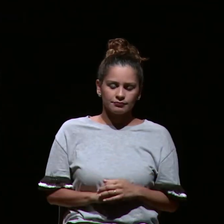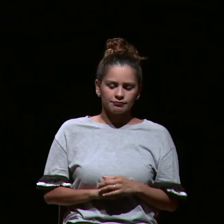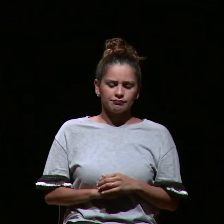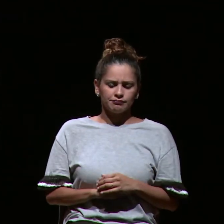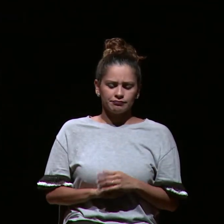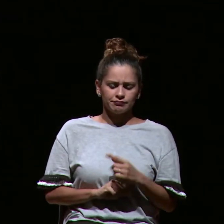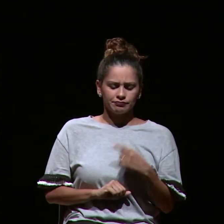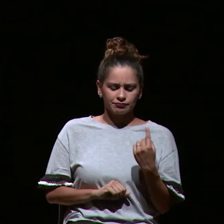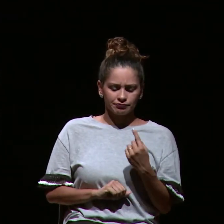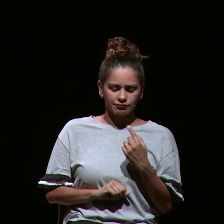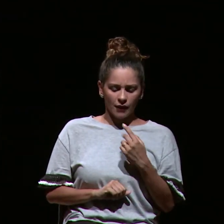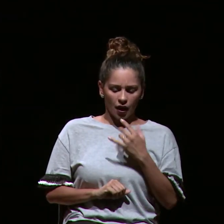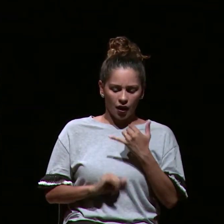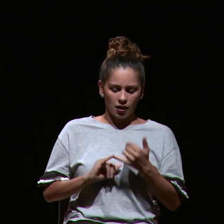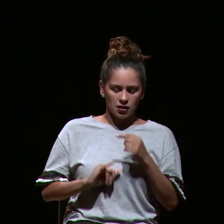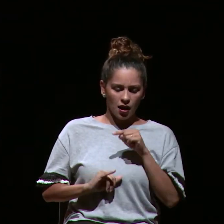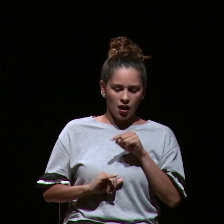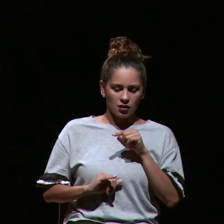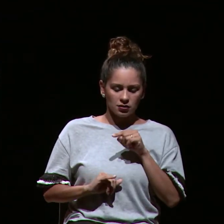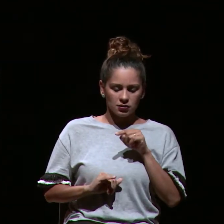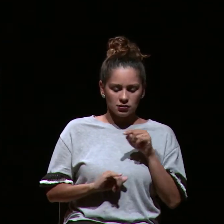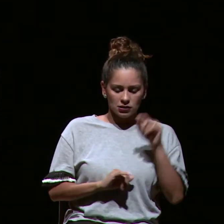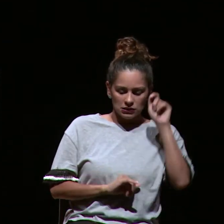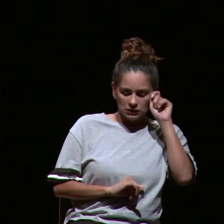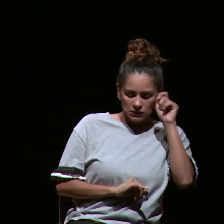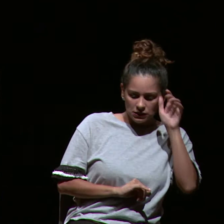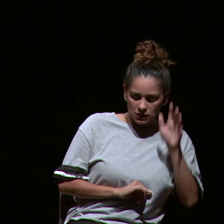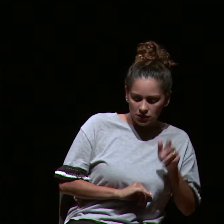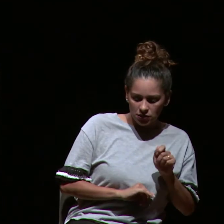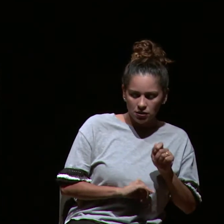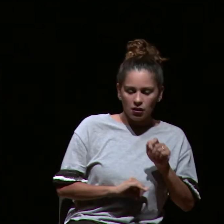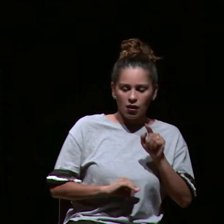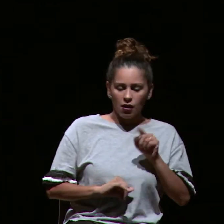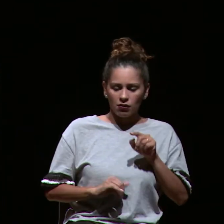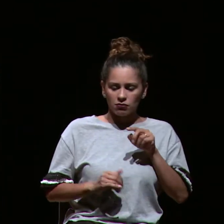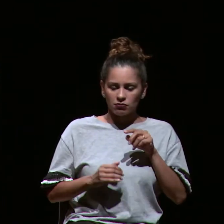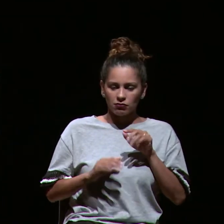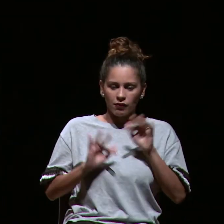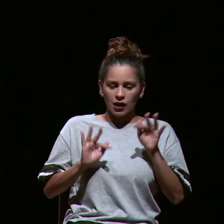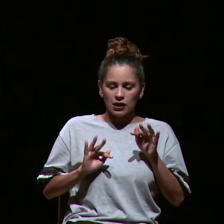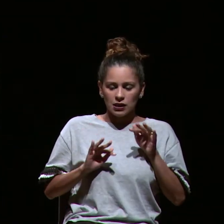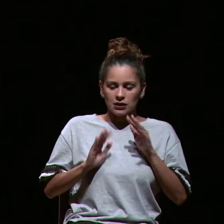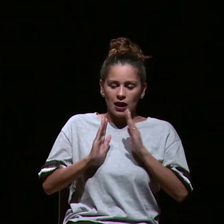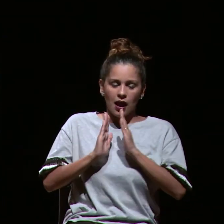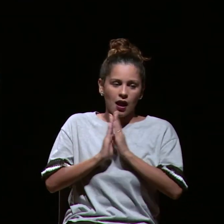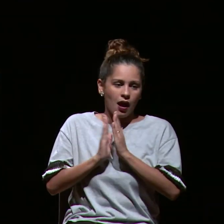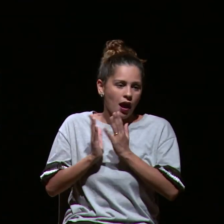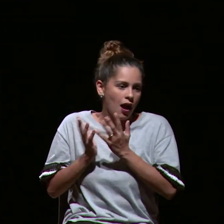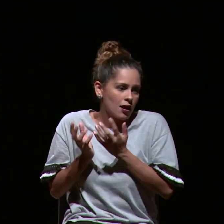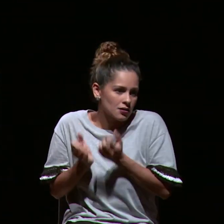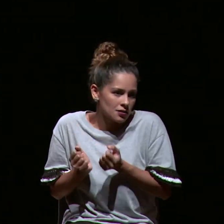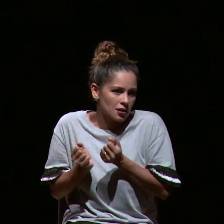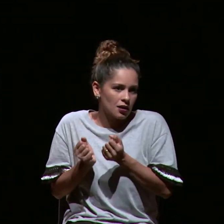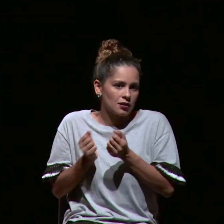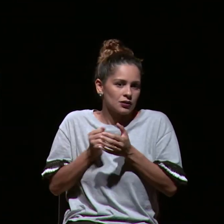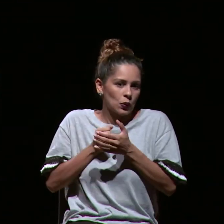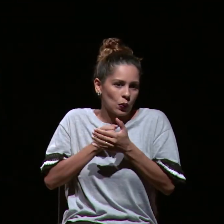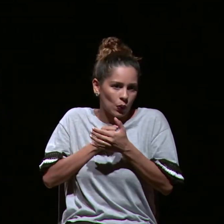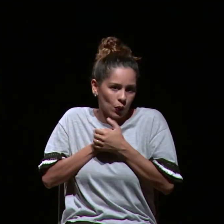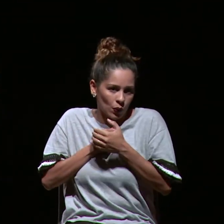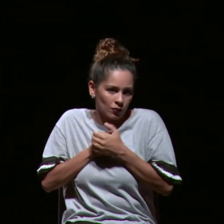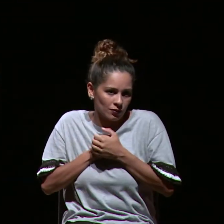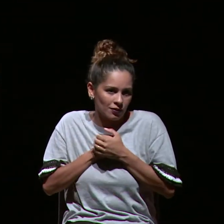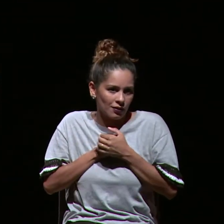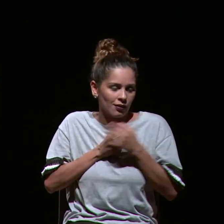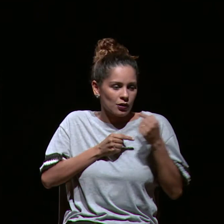sejamos incentivados a esticar os braços e a cotovelar nossos pares, nossos colegas, a esconder alternativas, evitando o compartilhamento